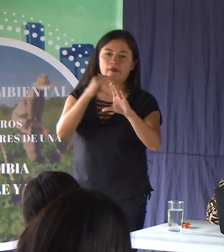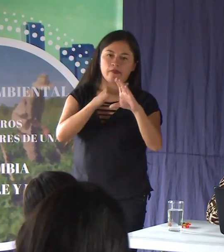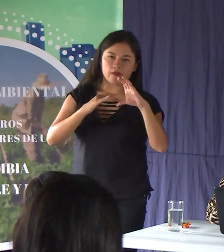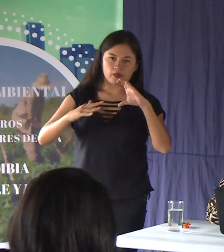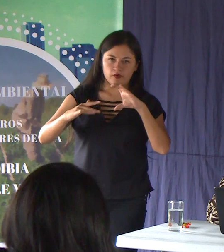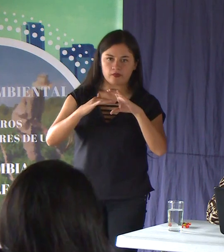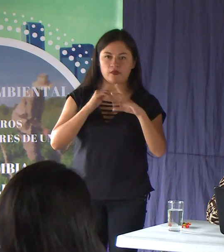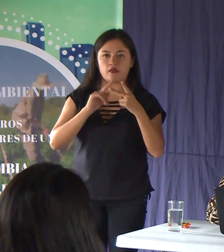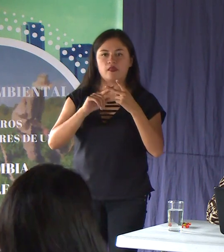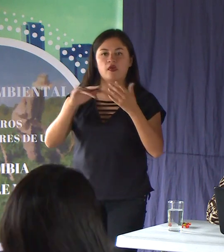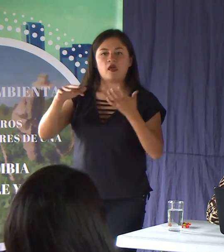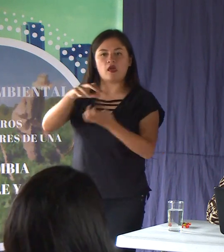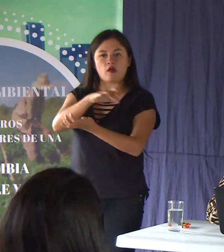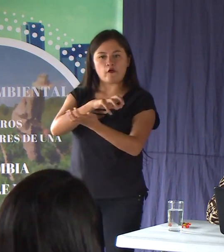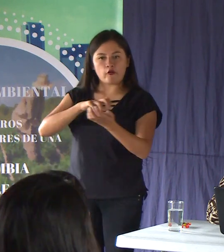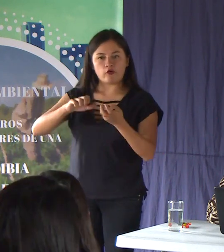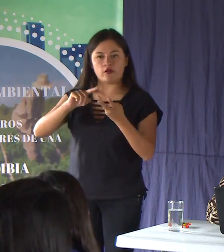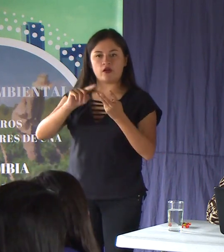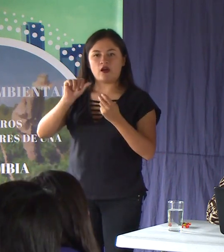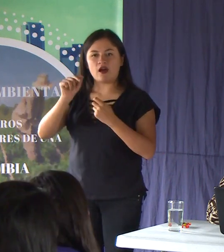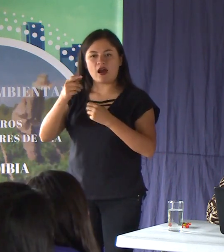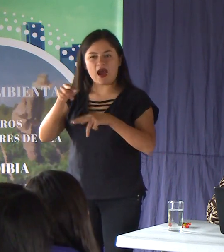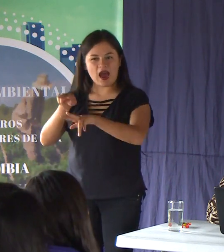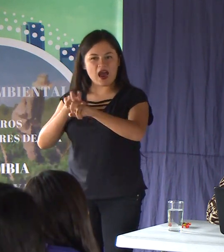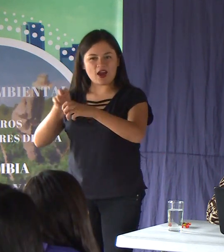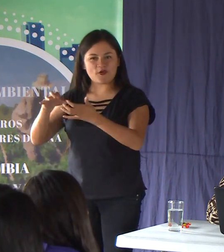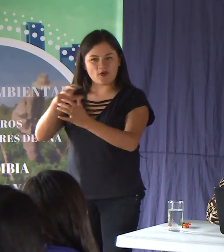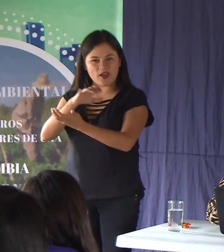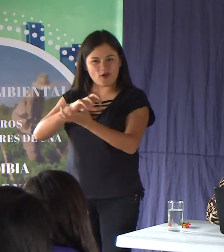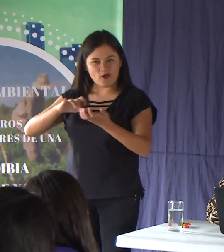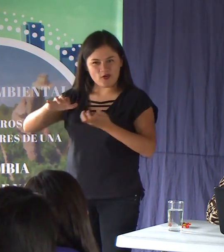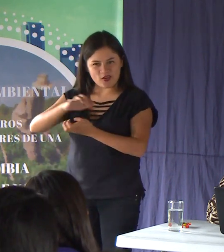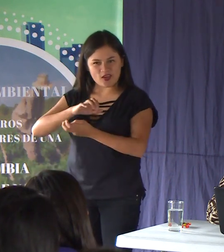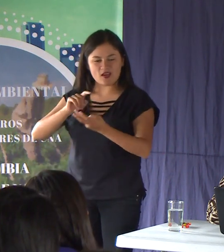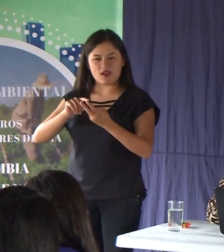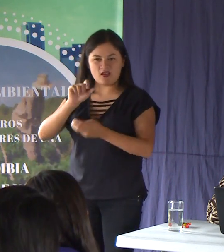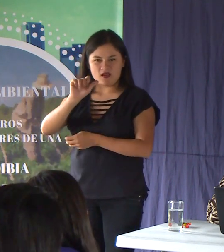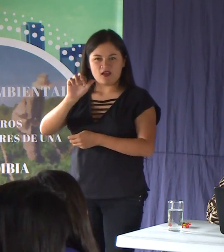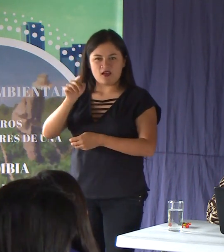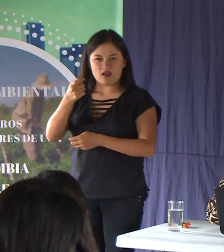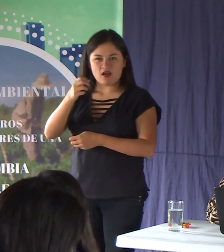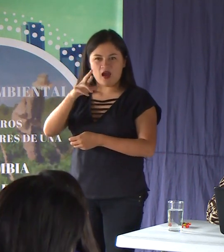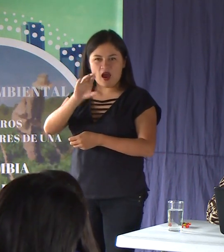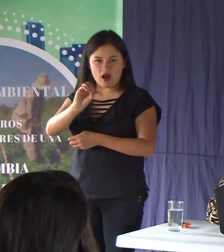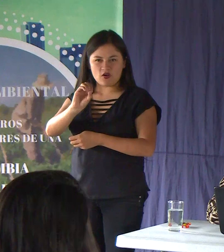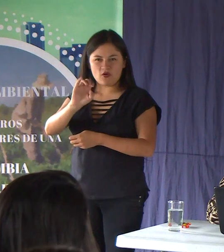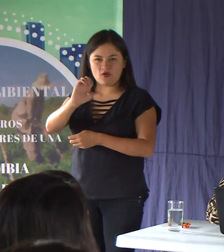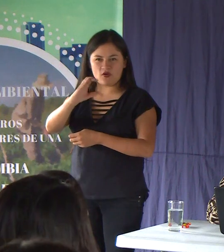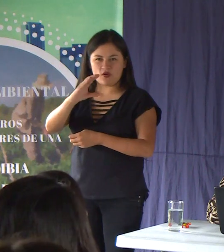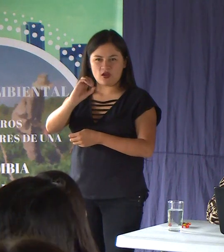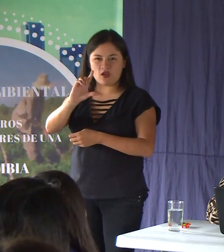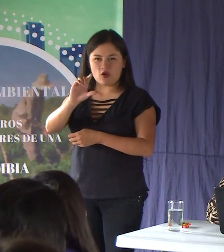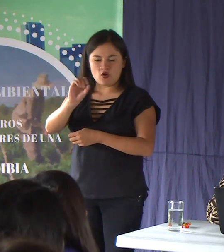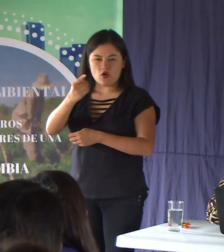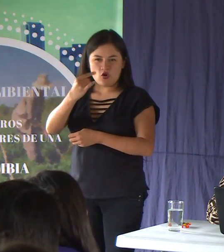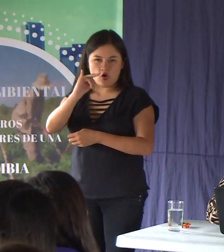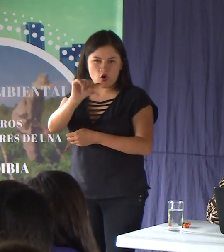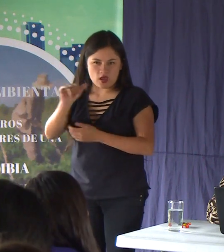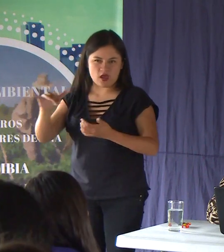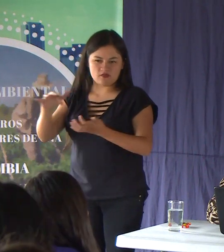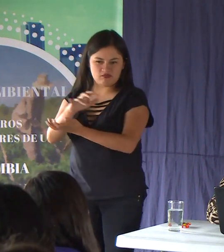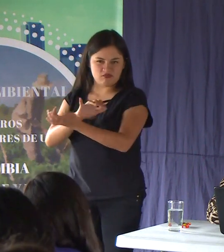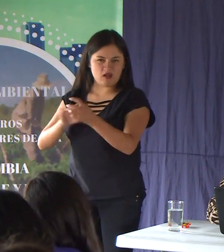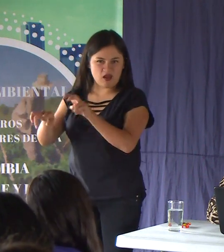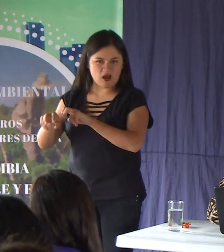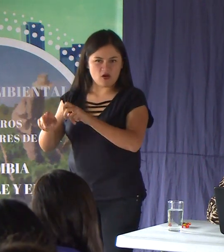ambiente, la ecología, la agroecología, la posibilidad de incidencia humana en la transformación de esos territorios y